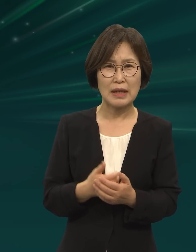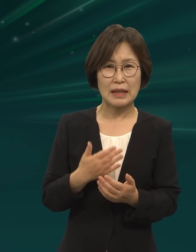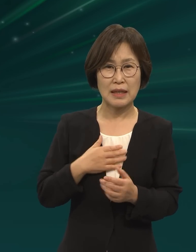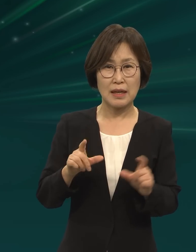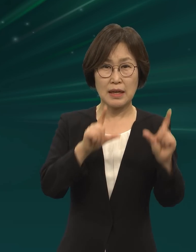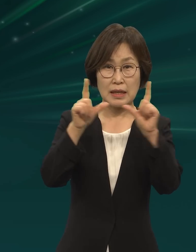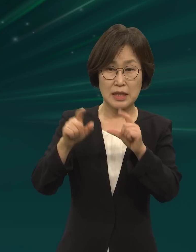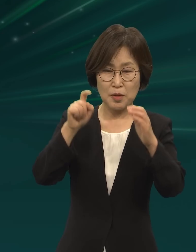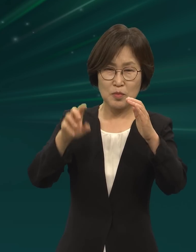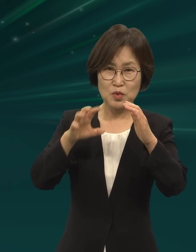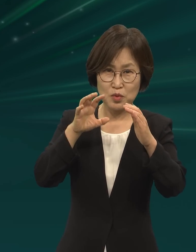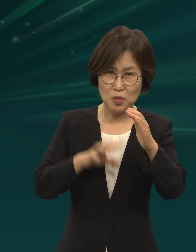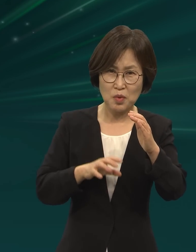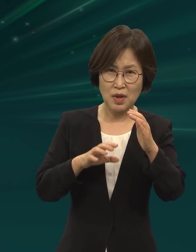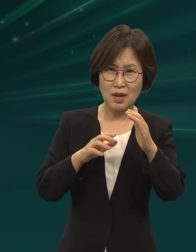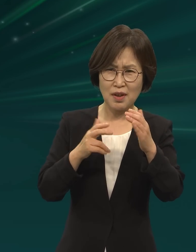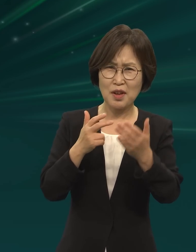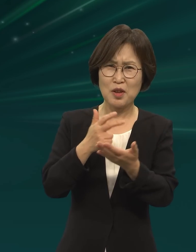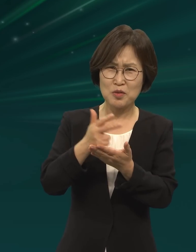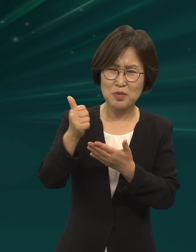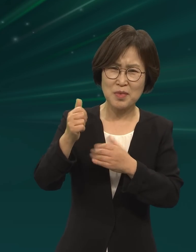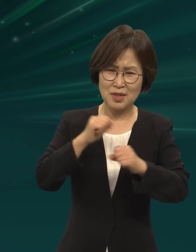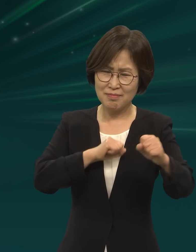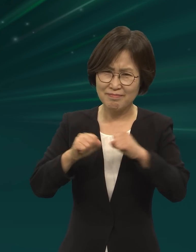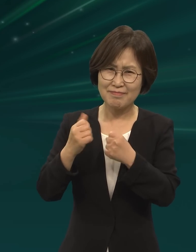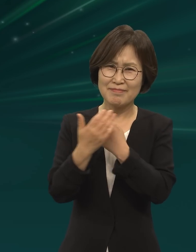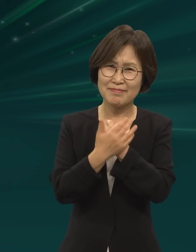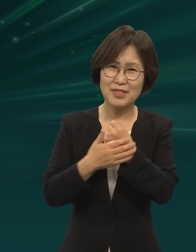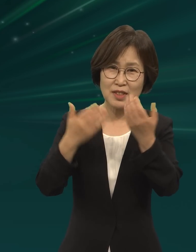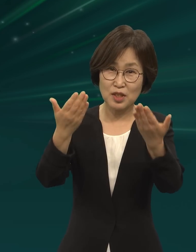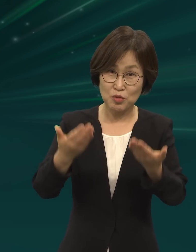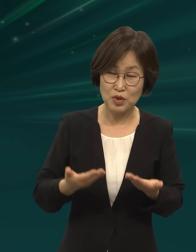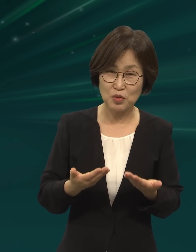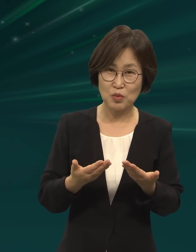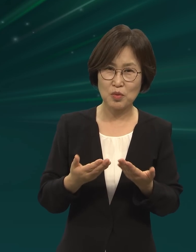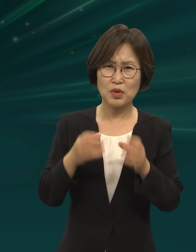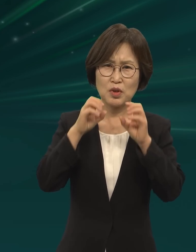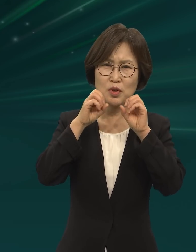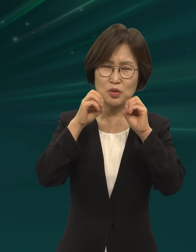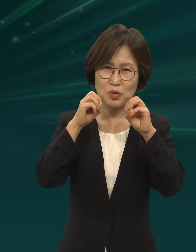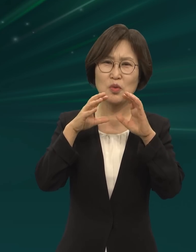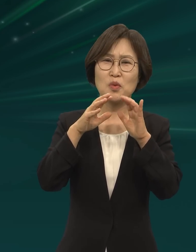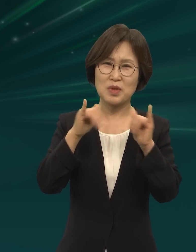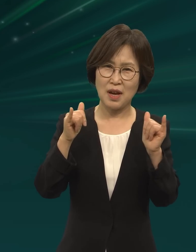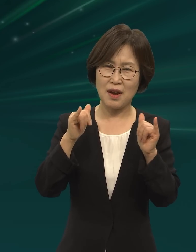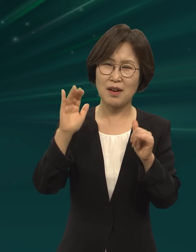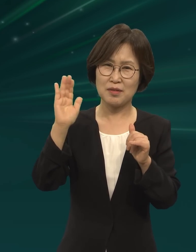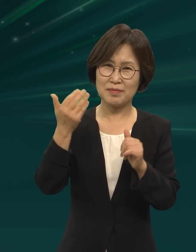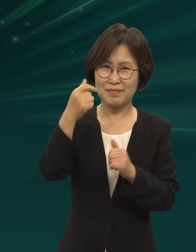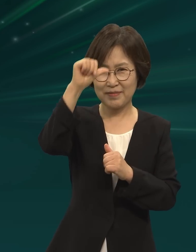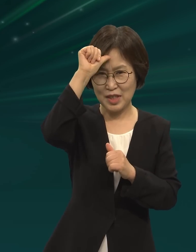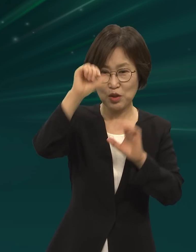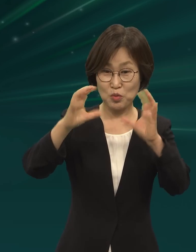속에 역사하시고 그리고 선교사로 인도에 다시 보내게 하셨습니다.